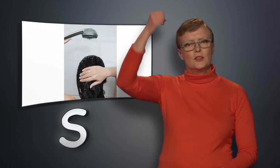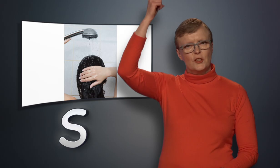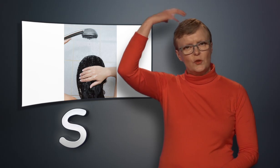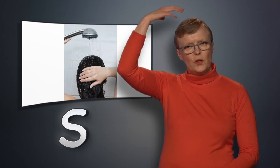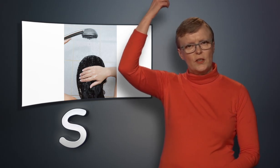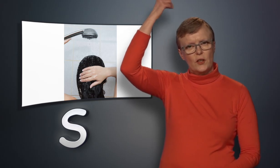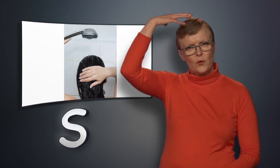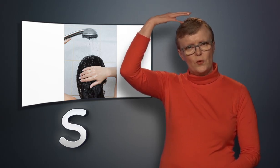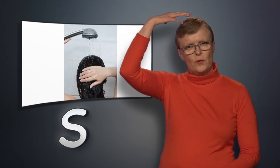Suihku.